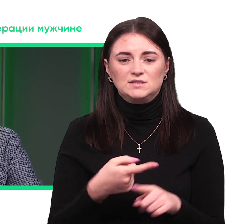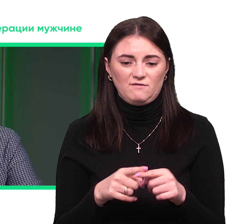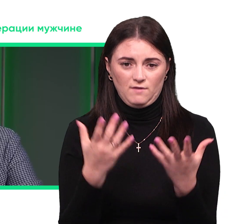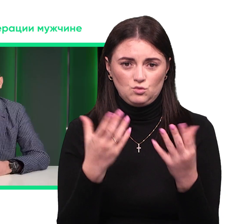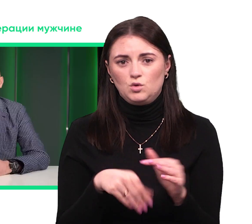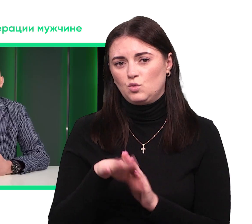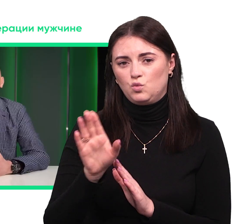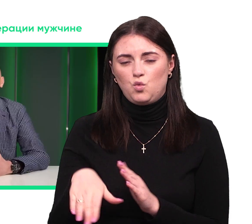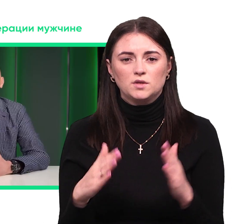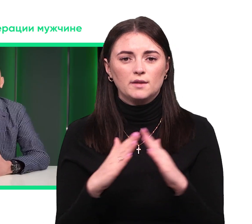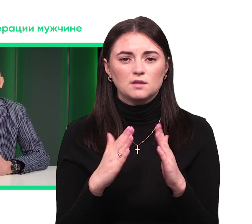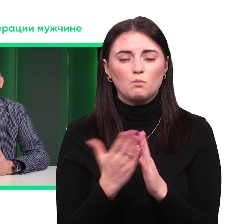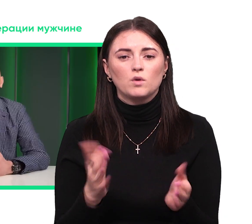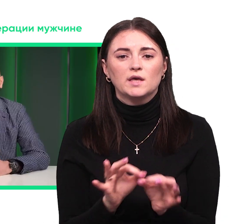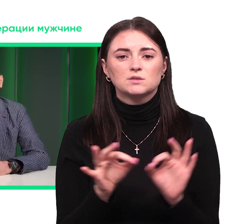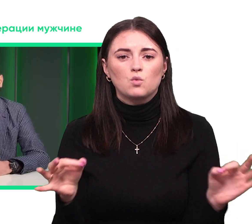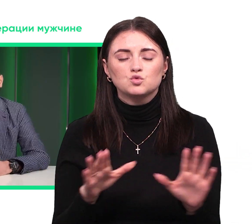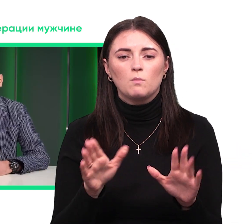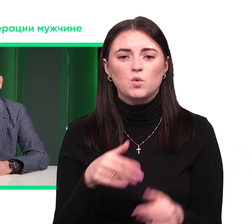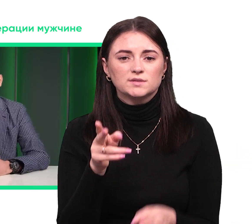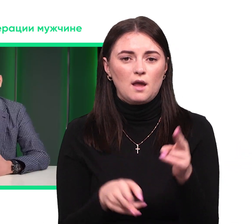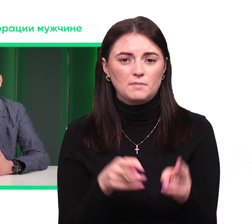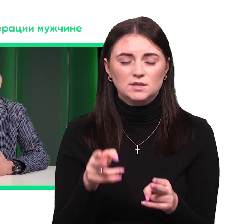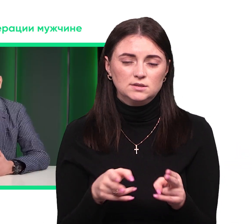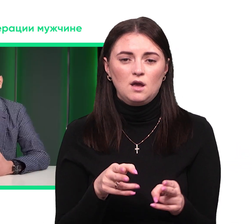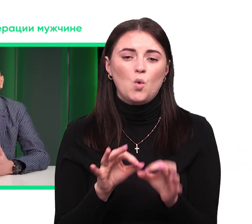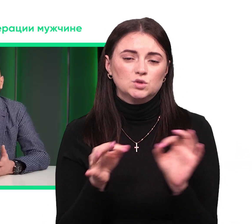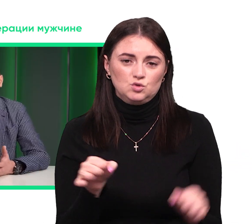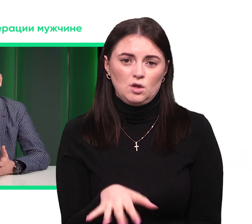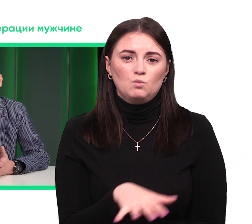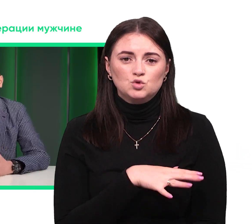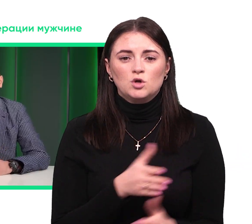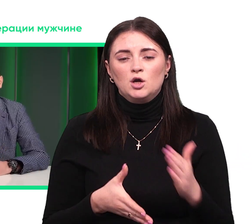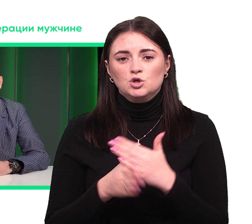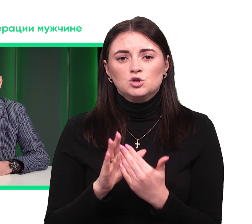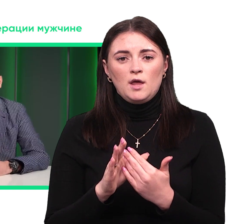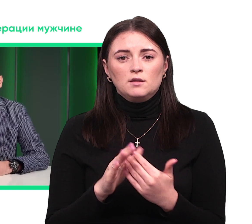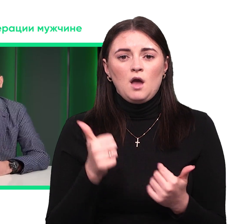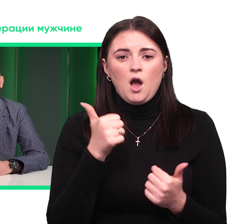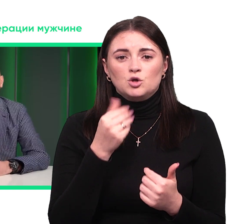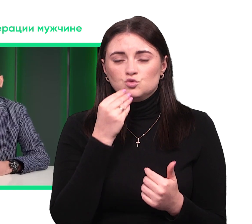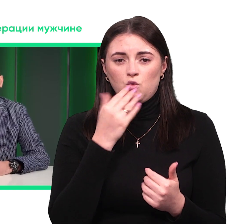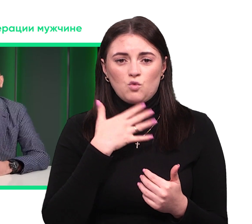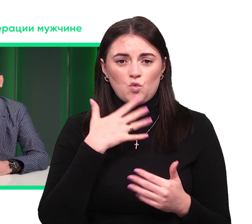уходит домой. Есть ли осложнения послеоперационные? Осложнения могут быть, половой член хорошо кровоснабжается,